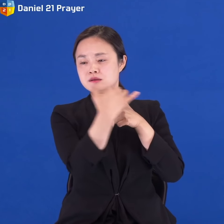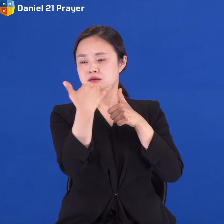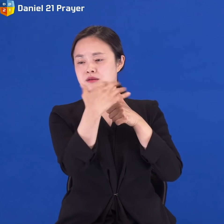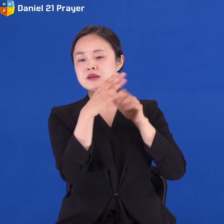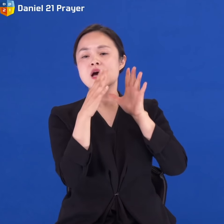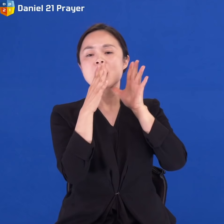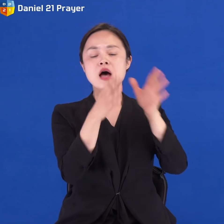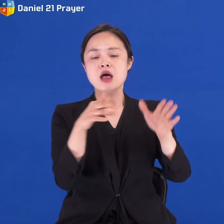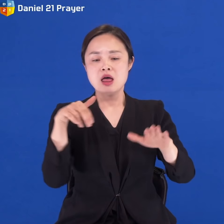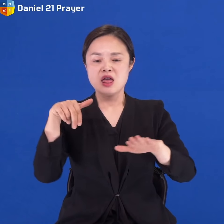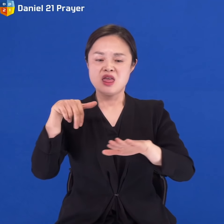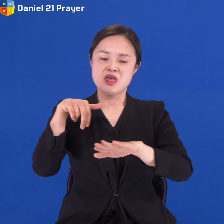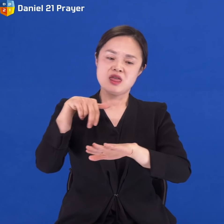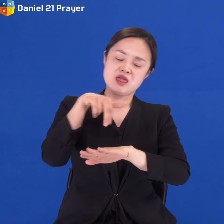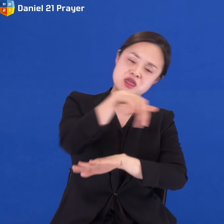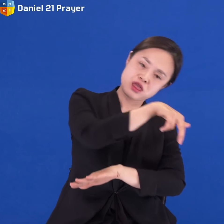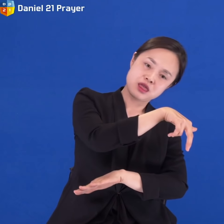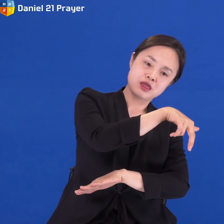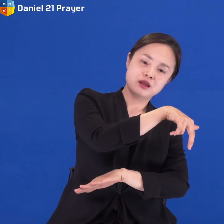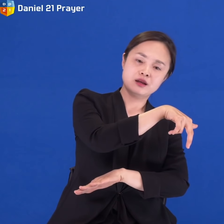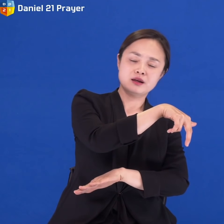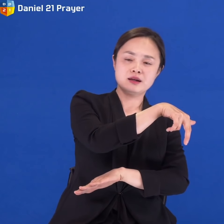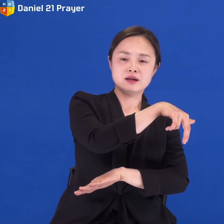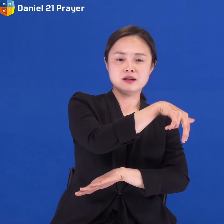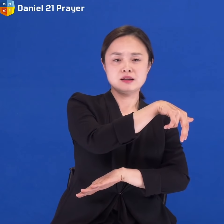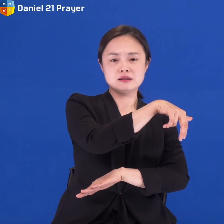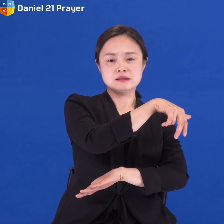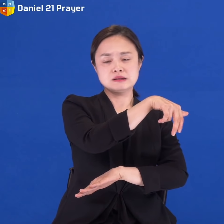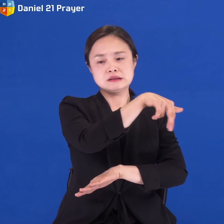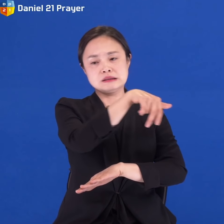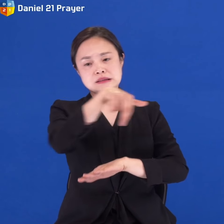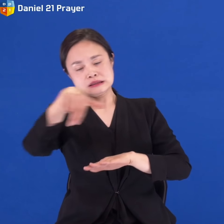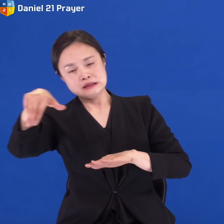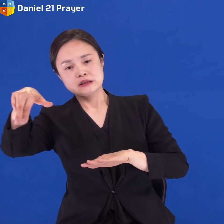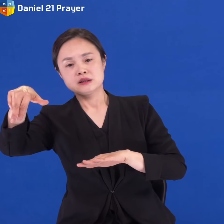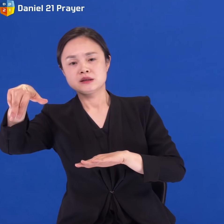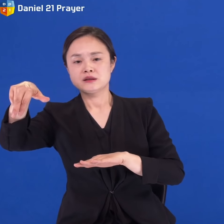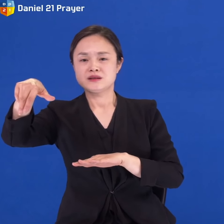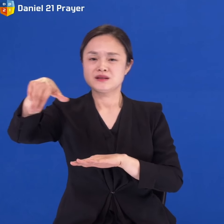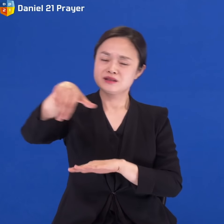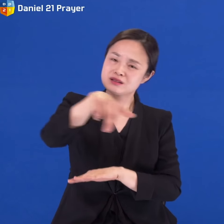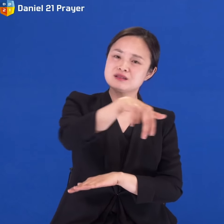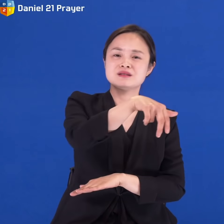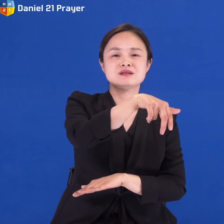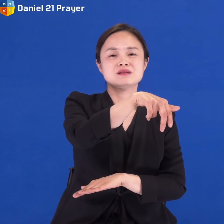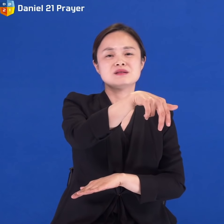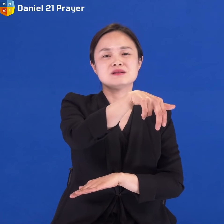왔다리 갔다리, 이 교회, 저 교회, 이 설교, 저 설교,